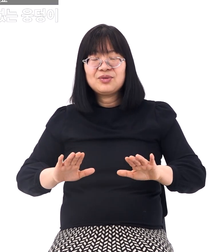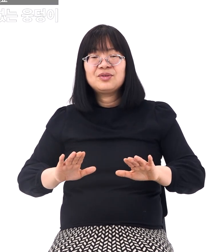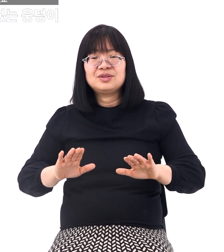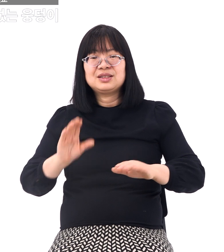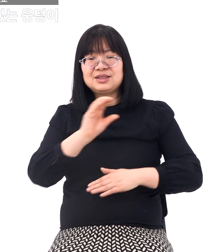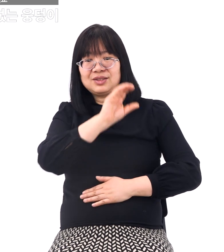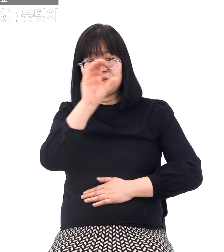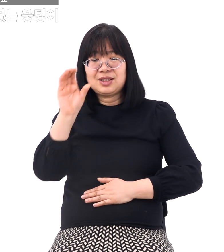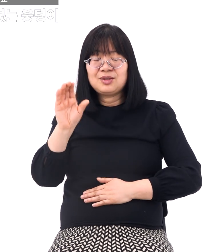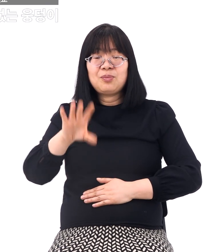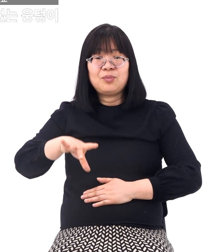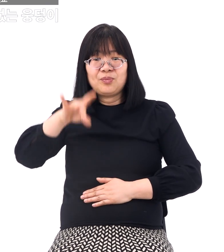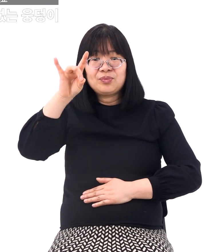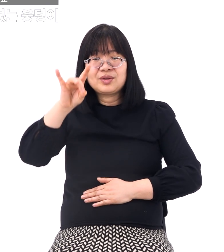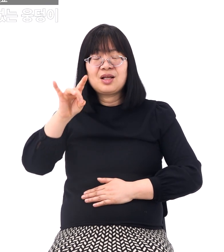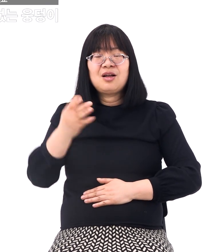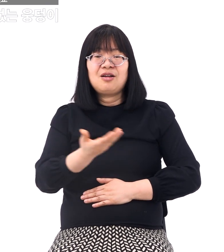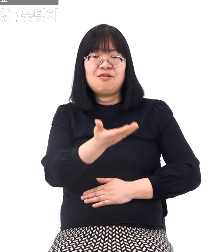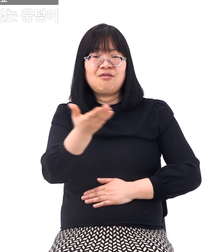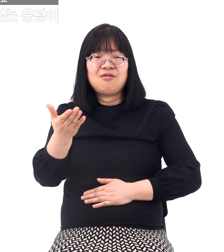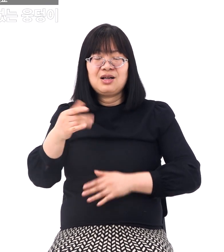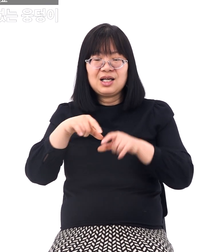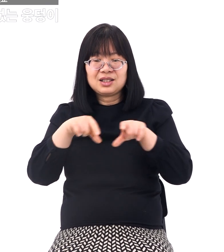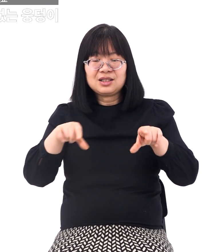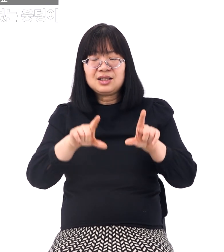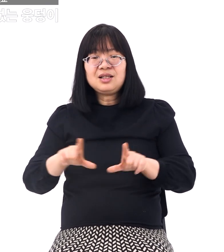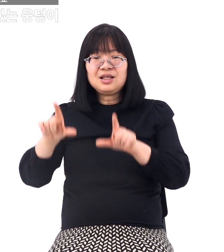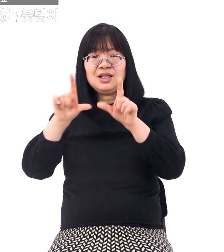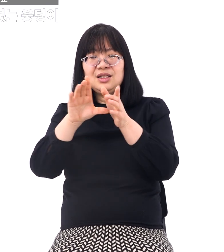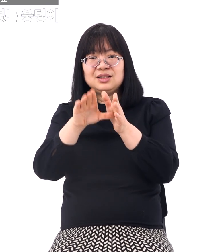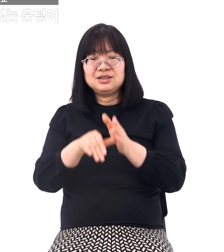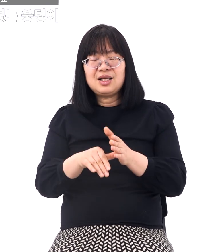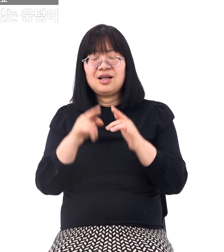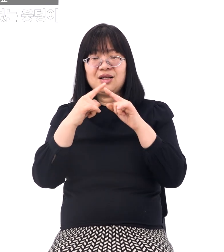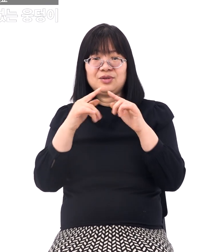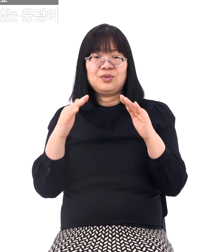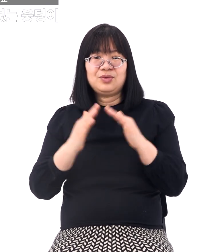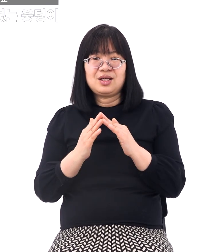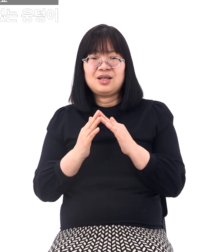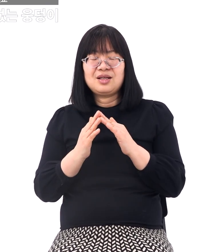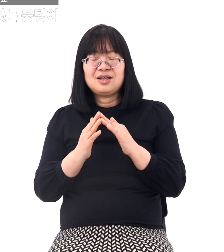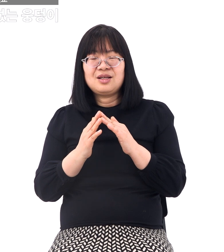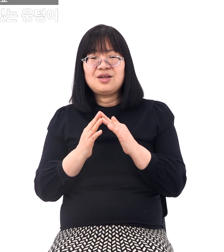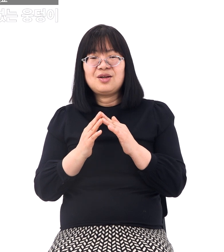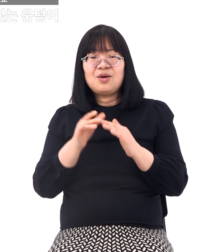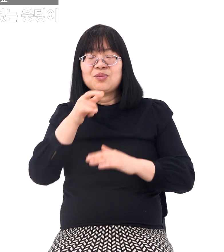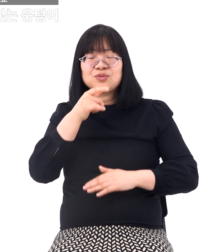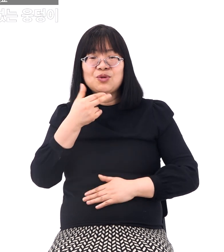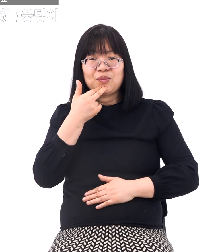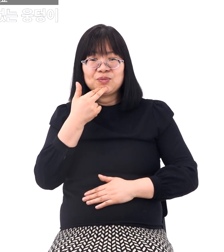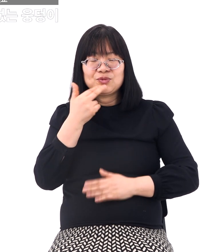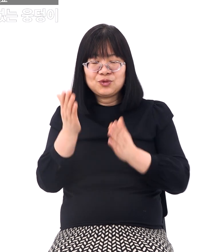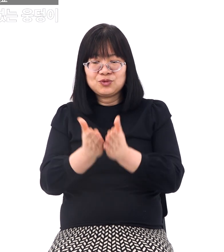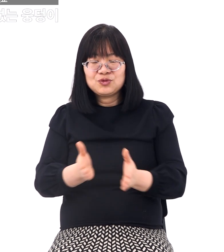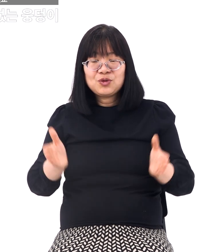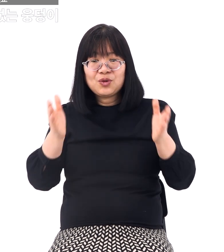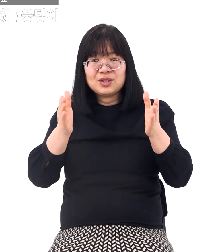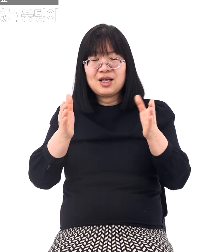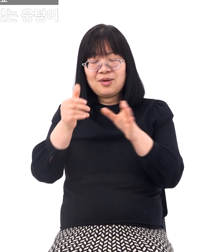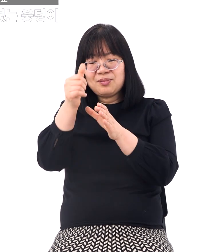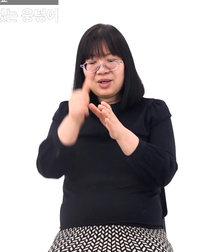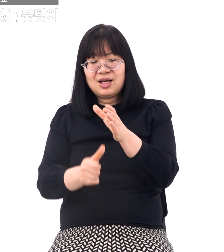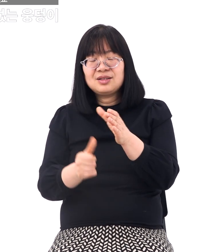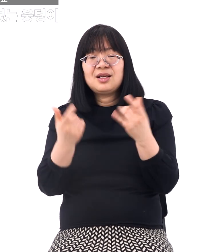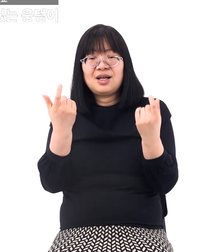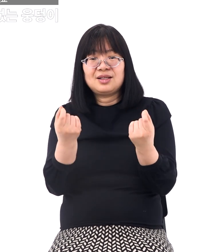성탄은 먼저 여러분들의 일상과 시대와 교회가 물 없는 웅덩이에 던져진